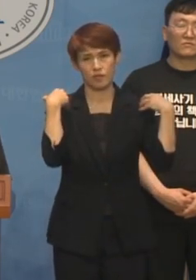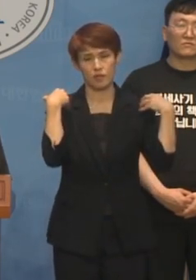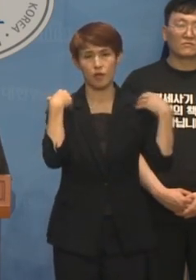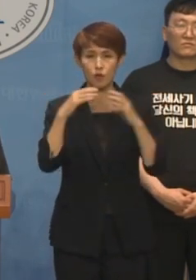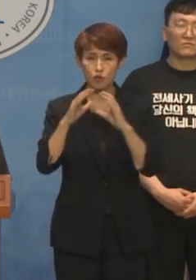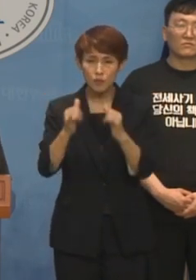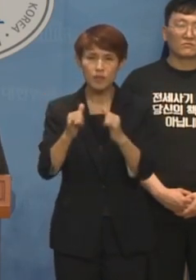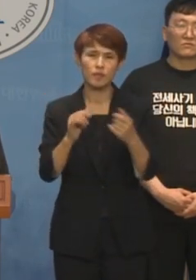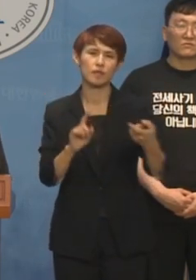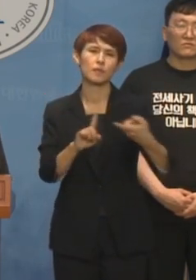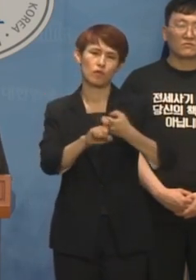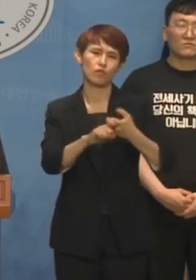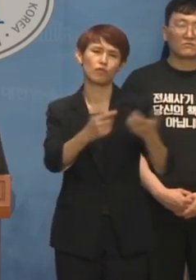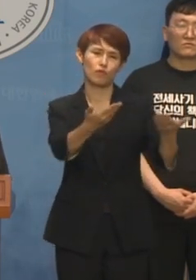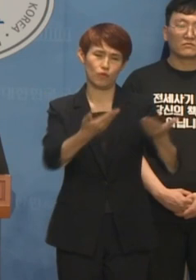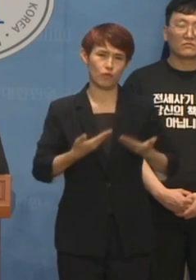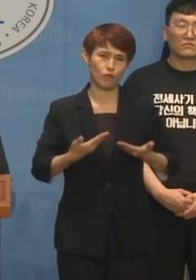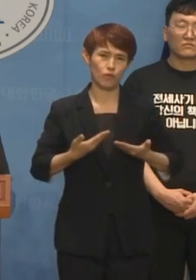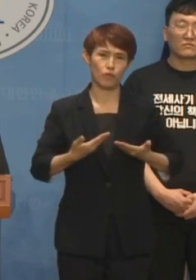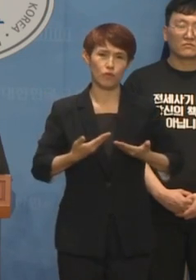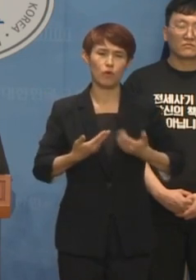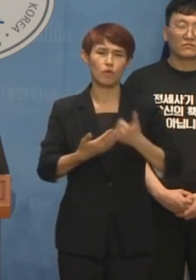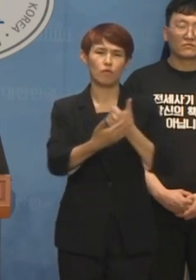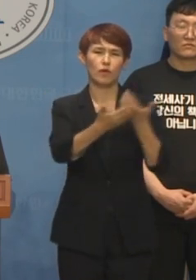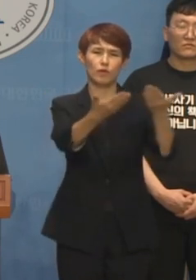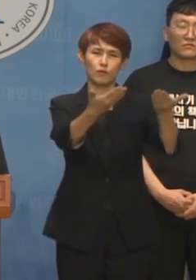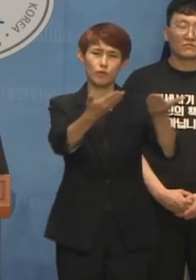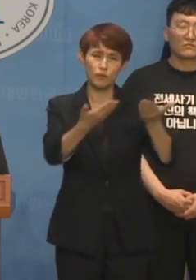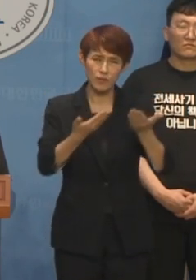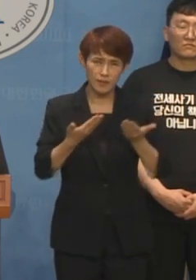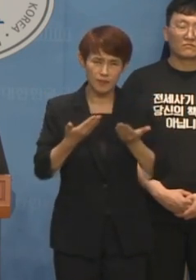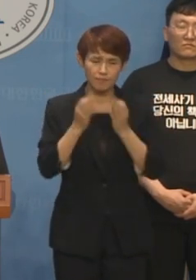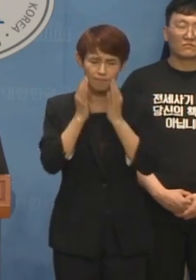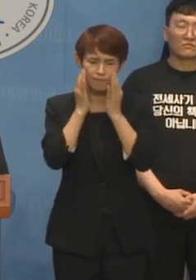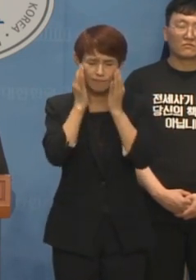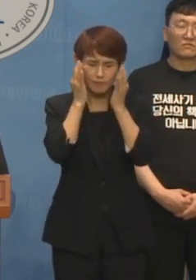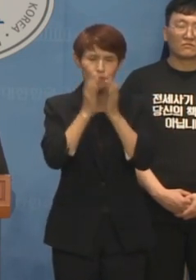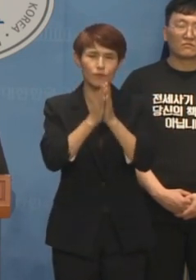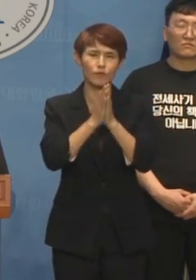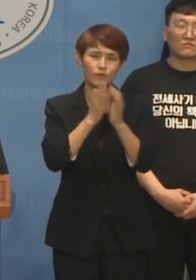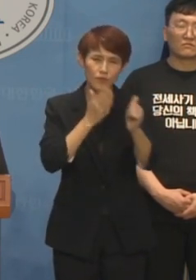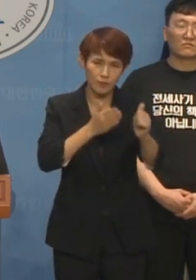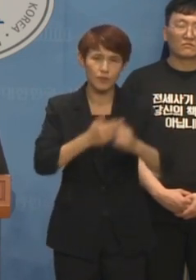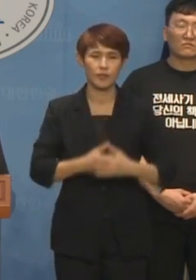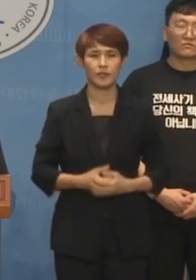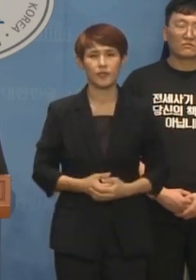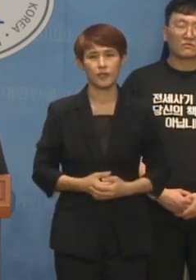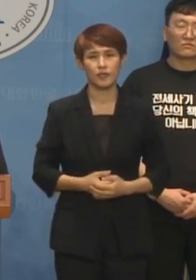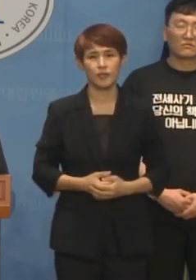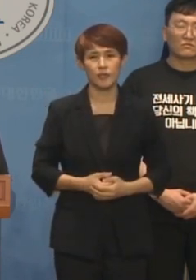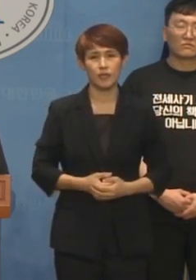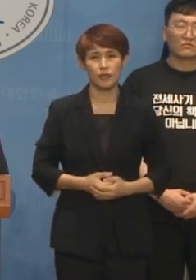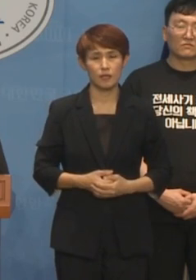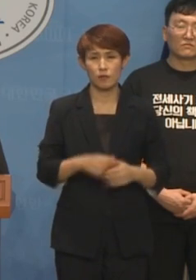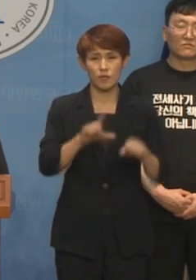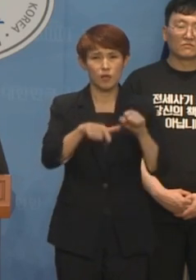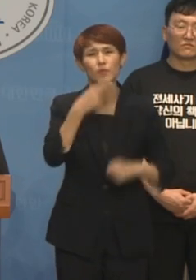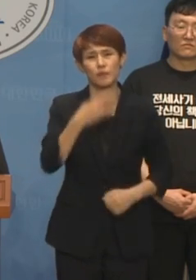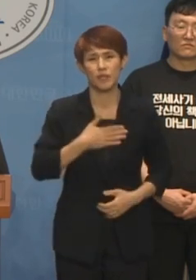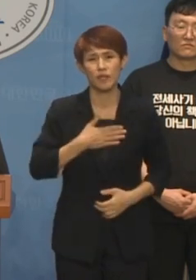국민의 편에서 국민을 구제해 주시기를 간곡히 부탁드립니다. 다시 말씀드립니다. 저희 시간 없습니다.